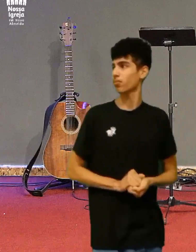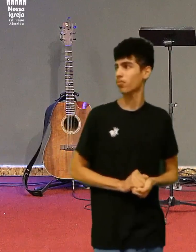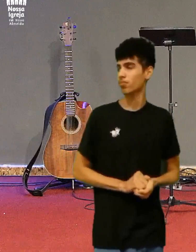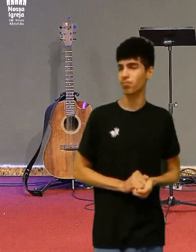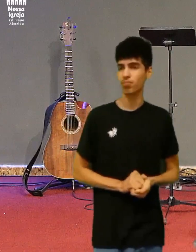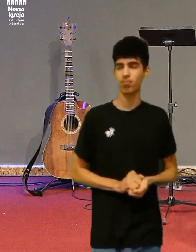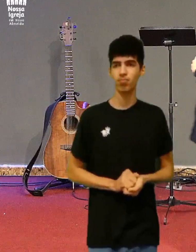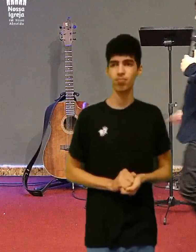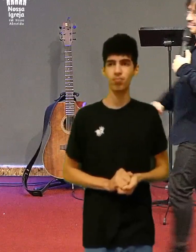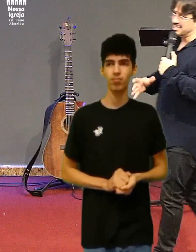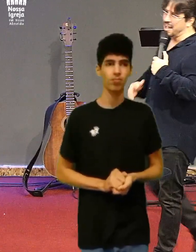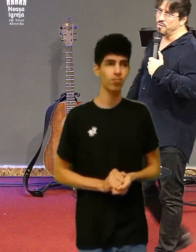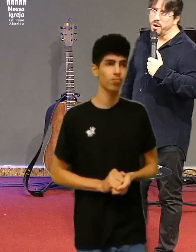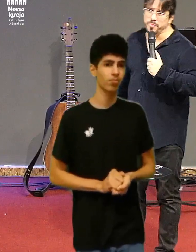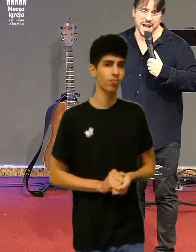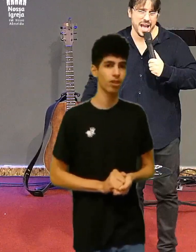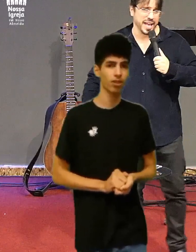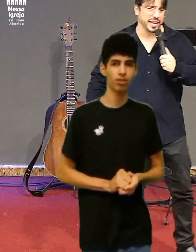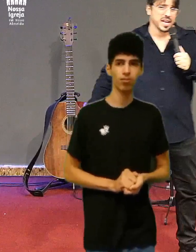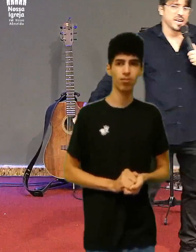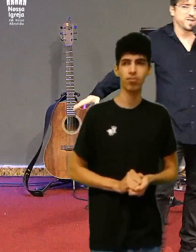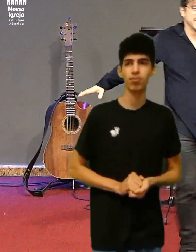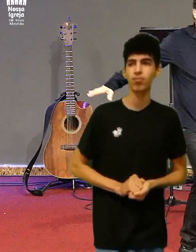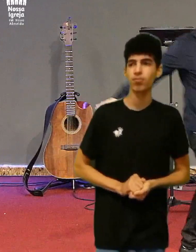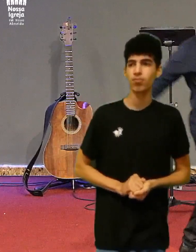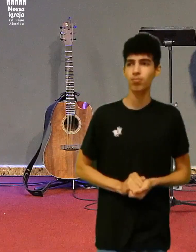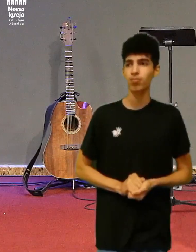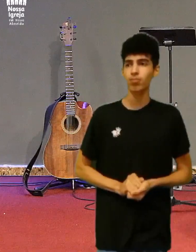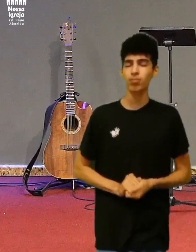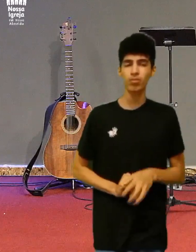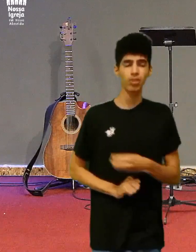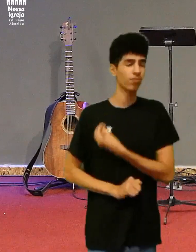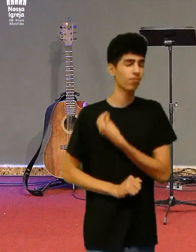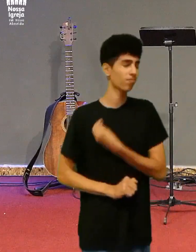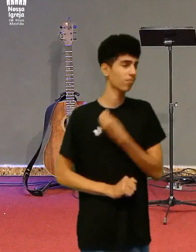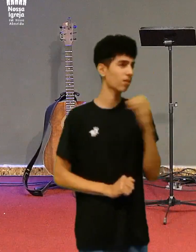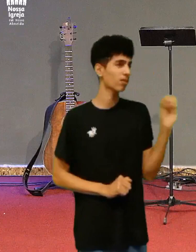Vai trazendo restauração, meu Pai. Vai trazendo